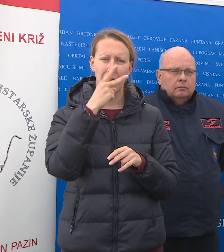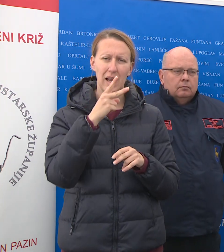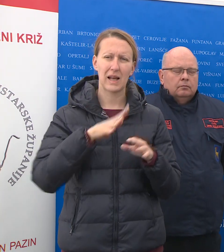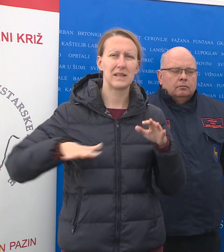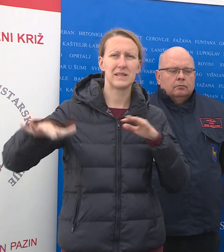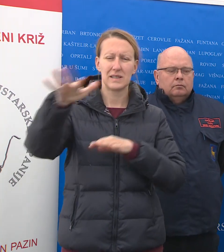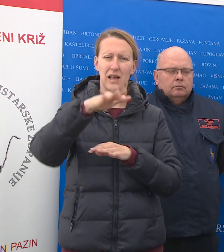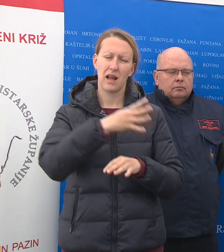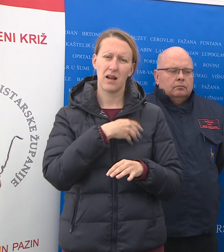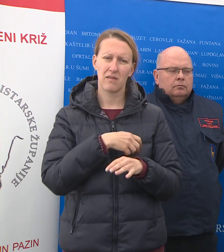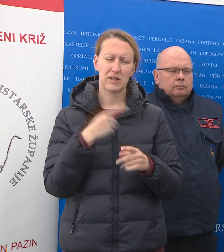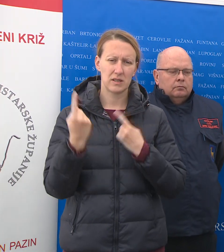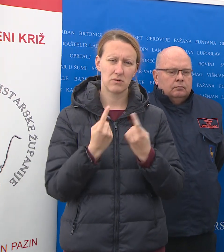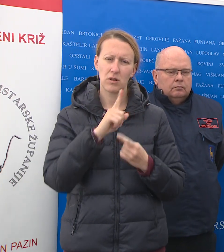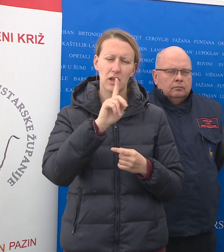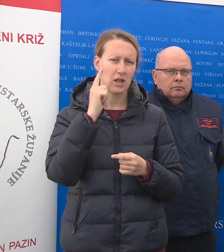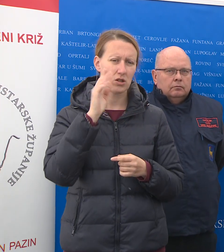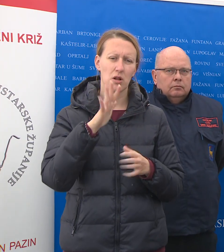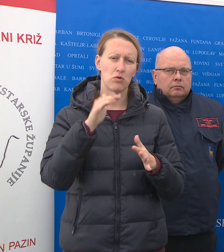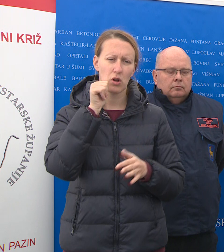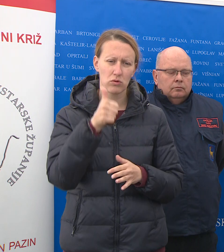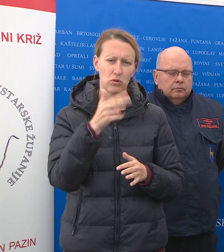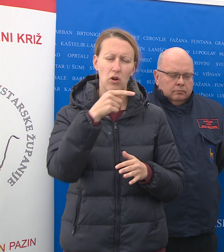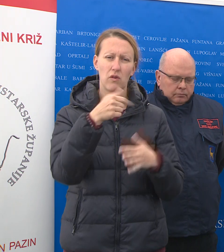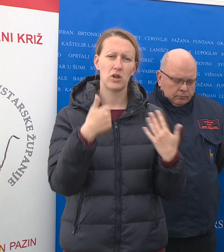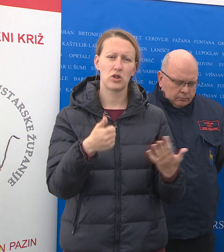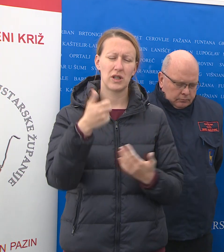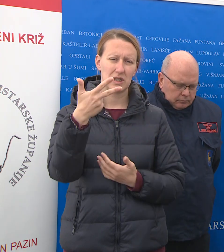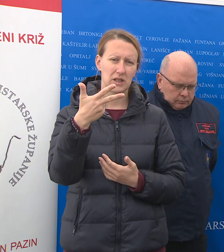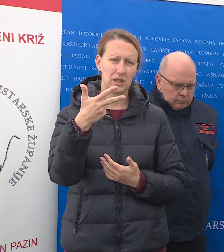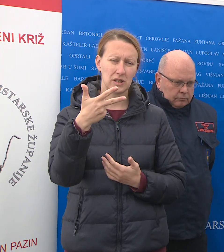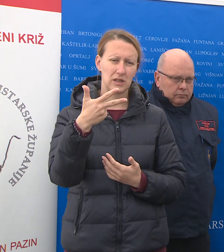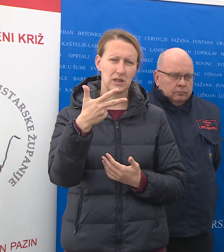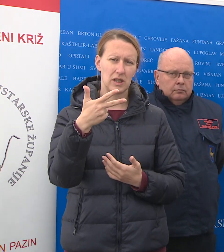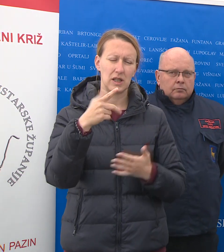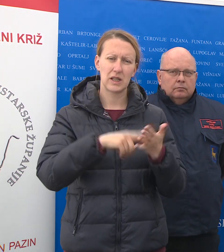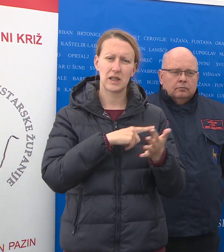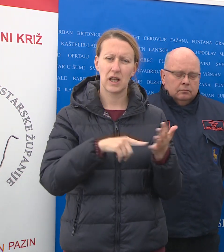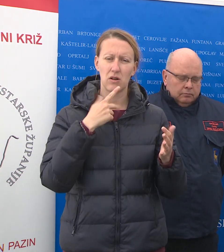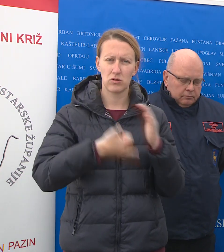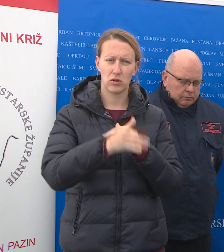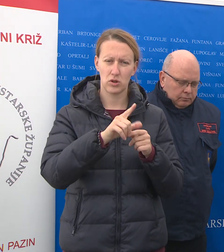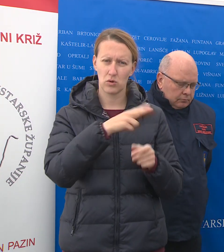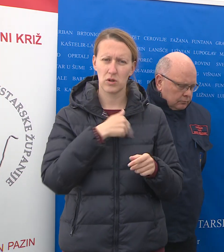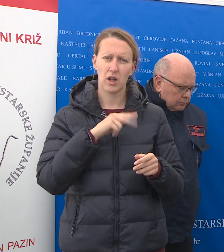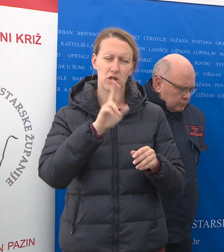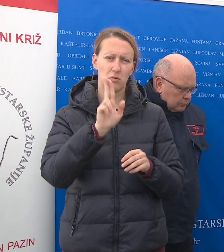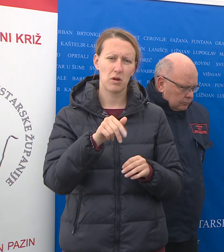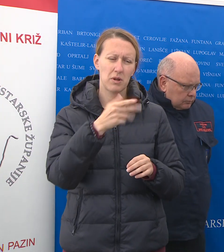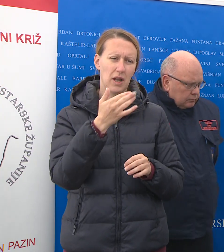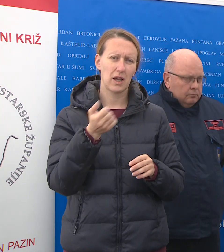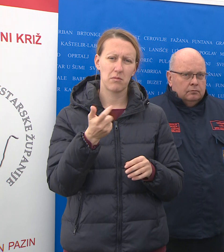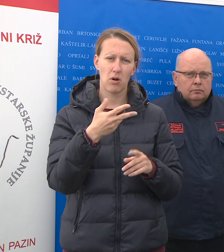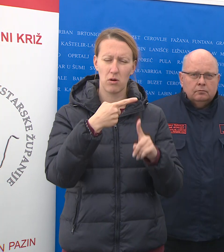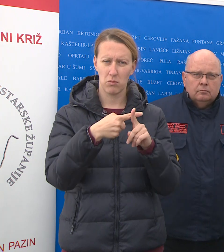opća cjelina. Znači, to ne znači da možda sutra do ovih 63 uzorka koji su otišli u Zagreb nećemo imati